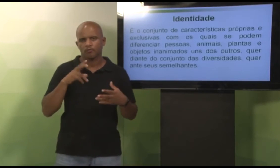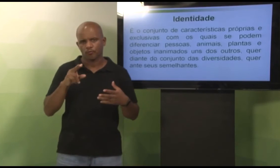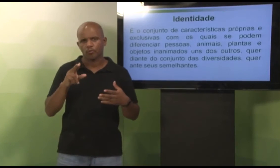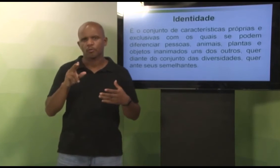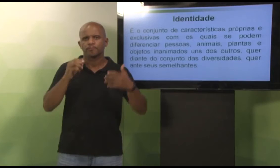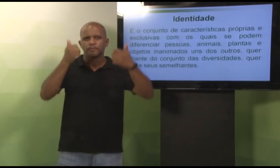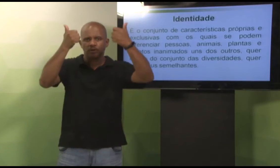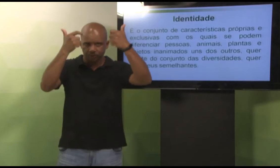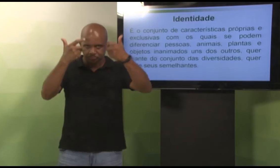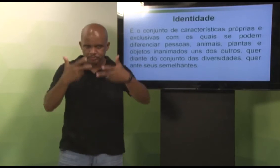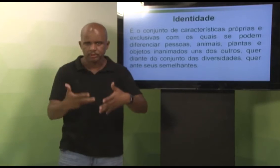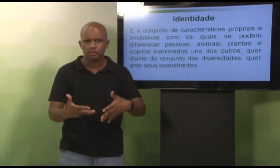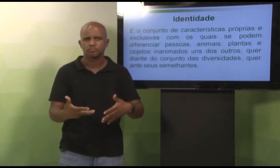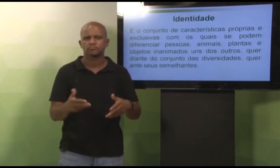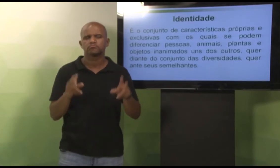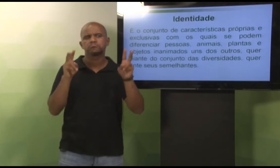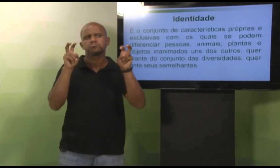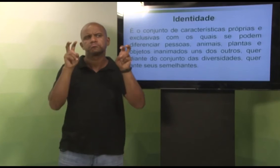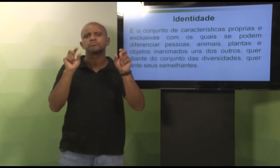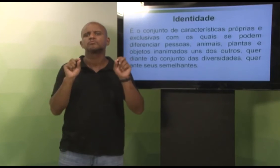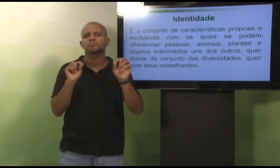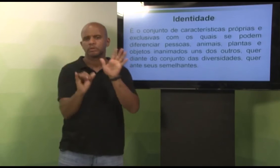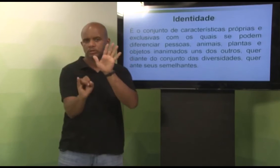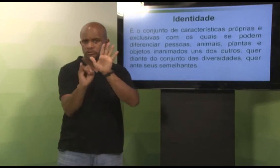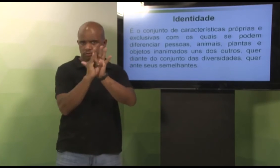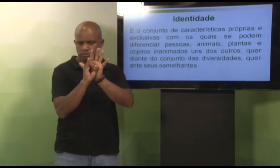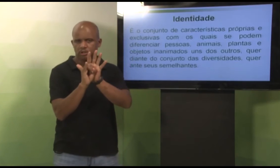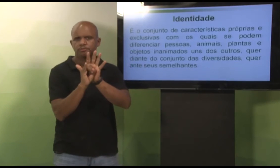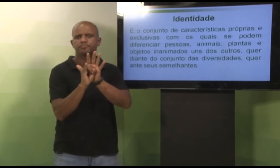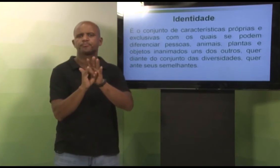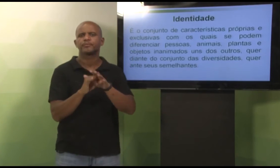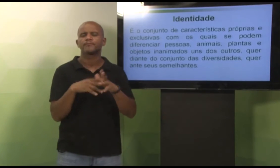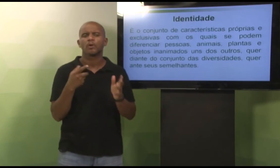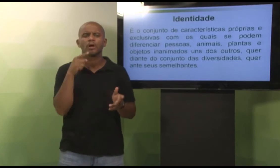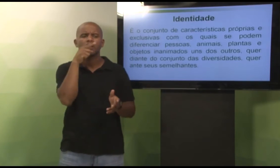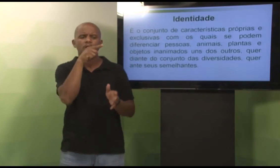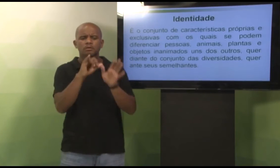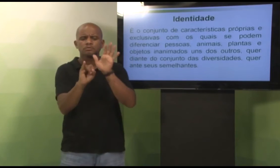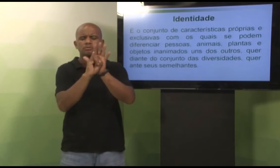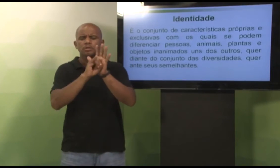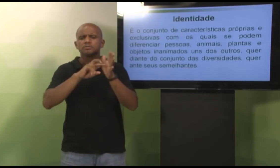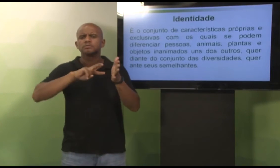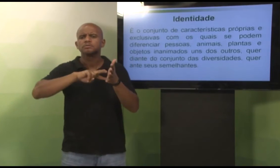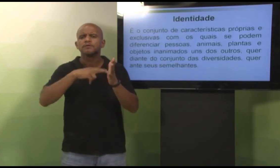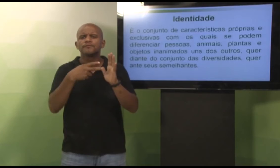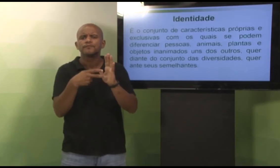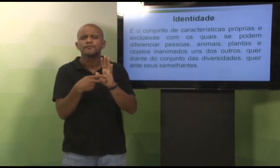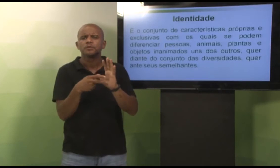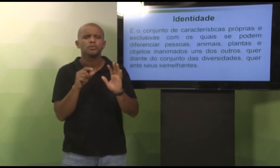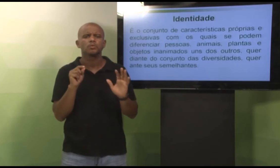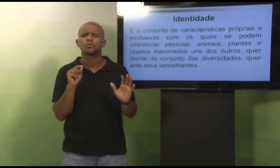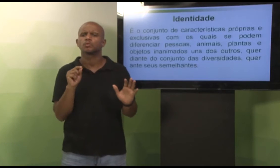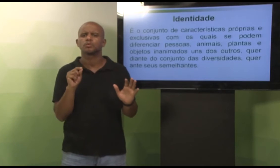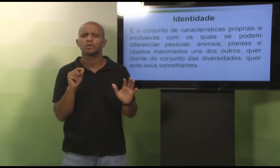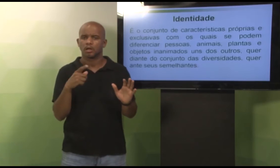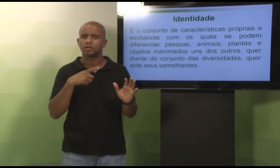Agora, vamos explicar sobre identidade. O que significa